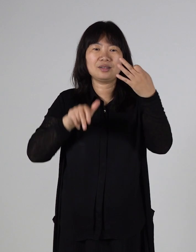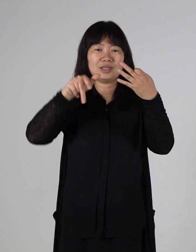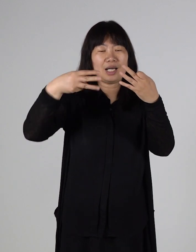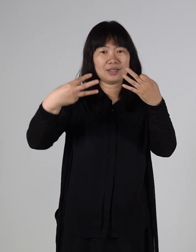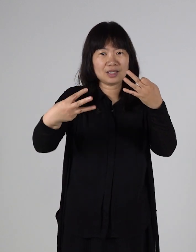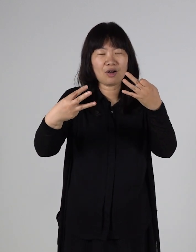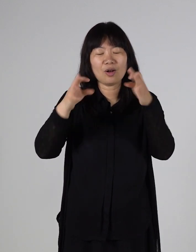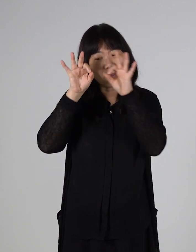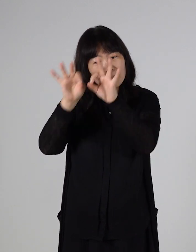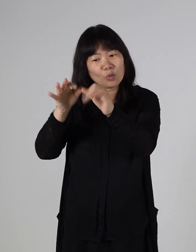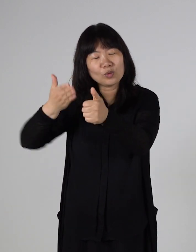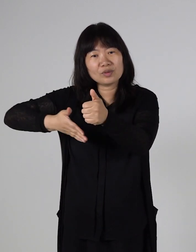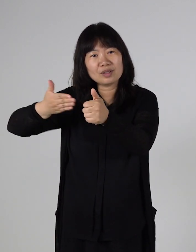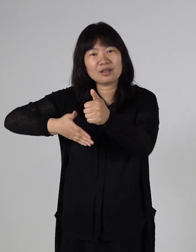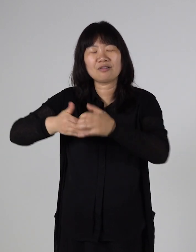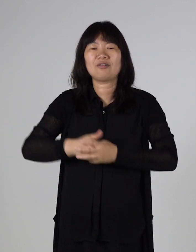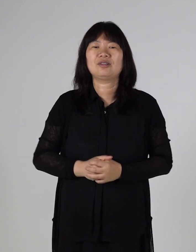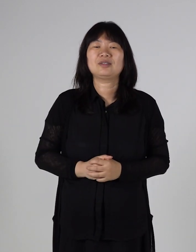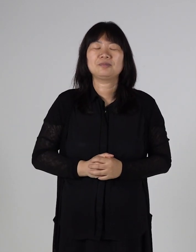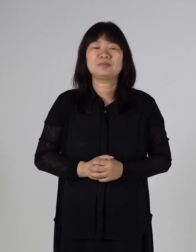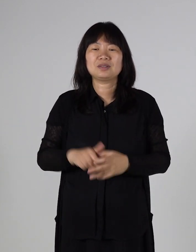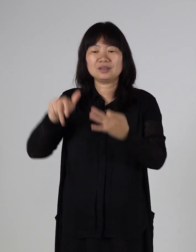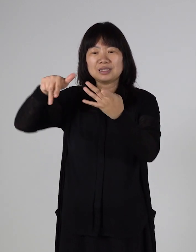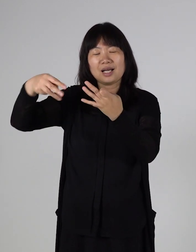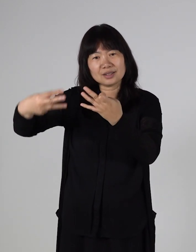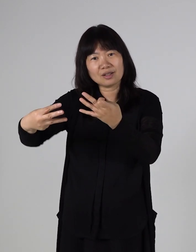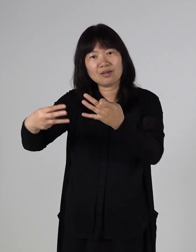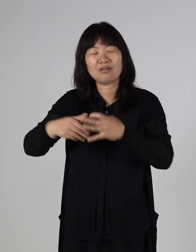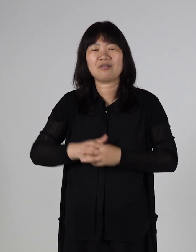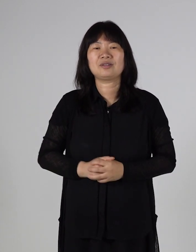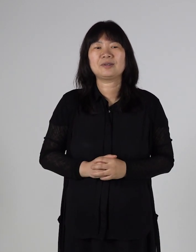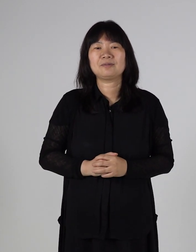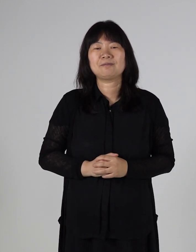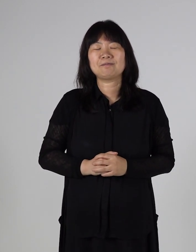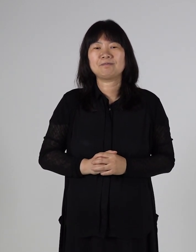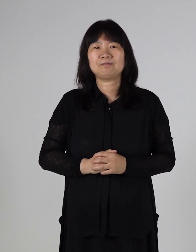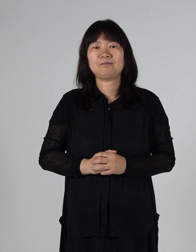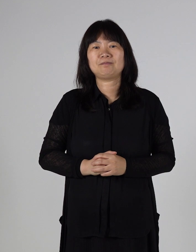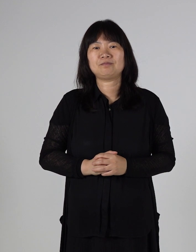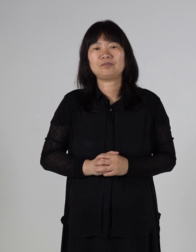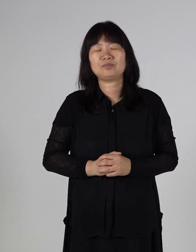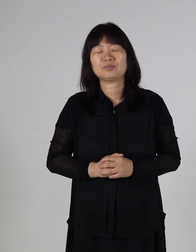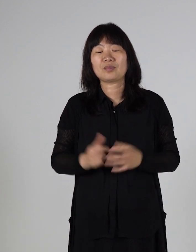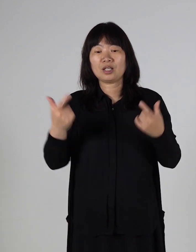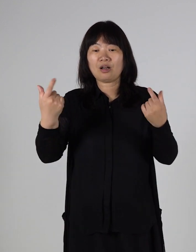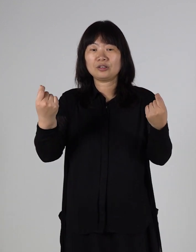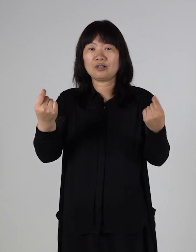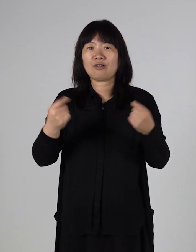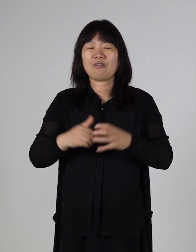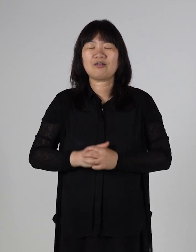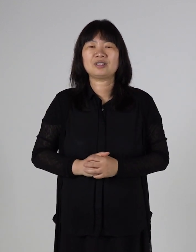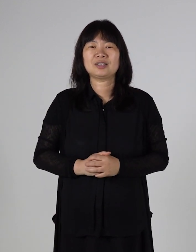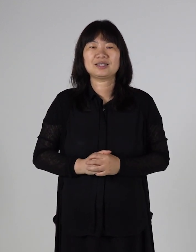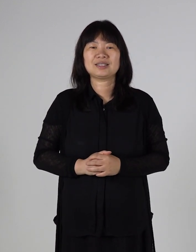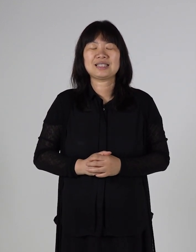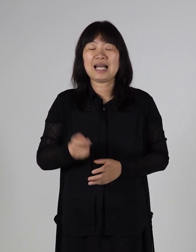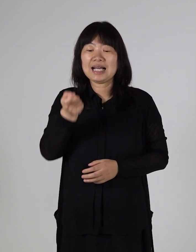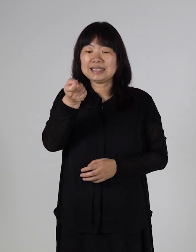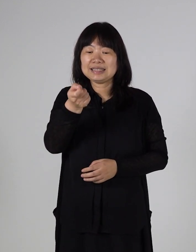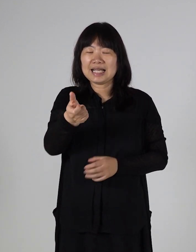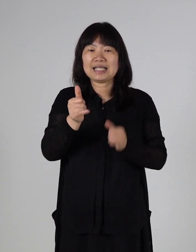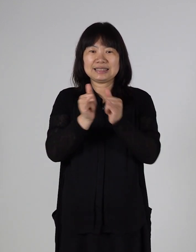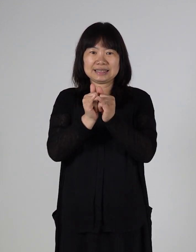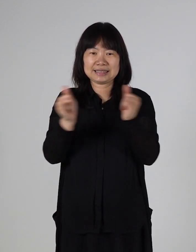14절 보시면 이렇게 끝이 나요. 14절. 이와 같이 이 작은